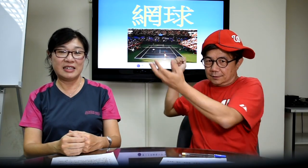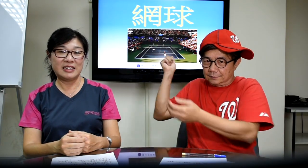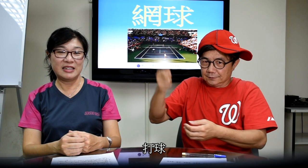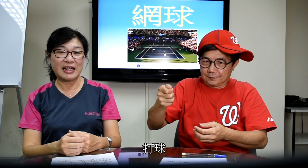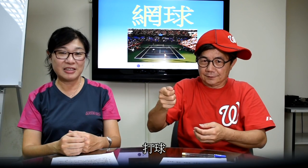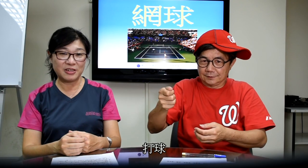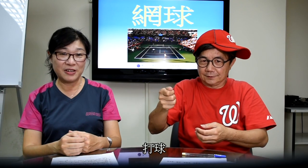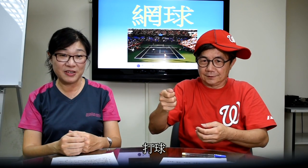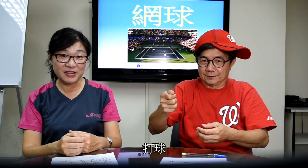打球。